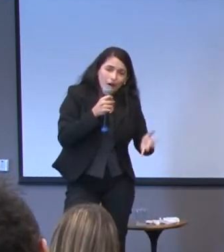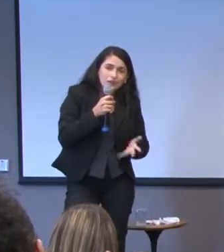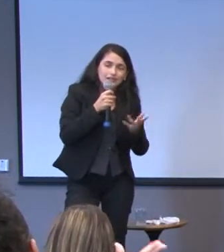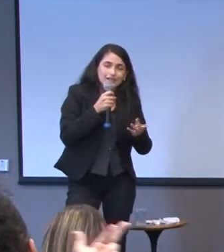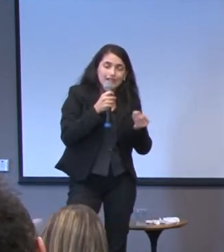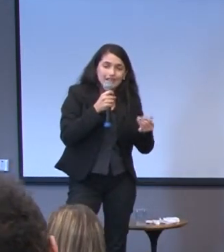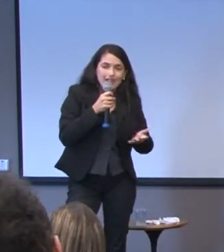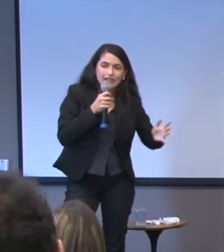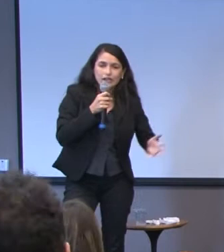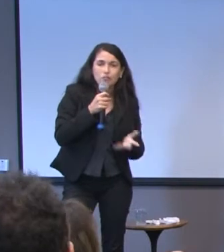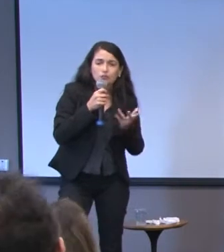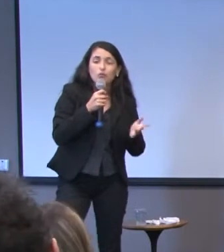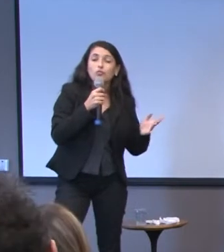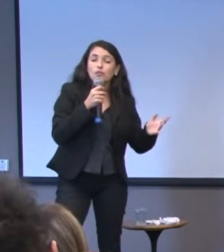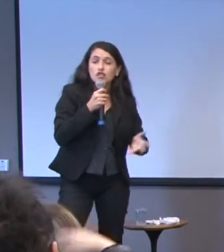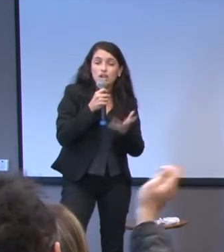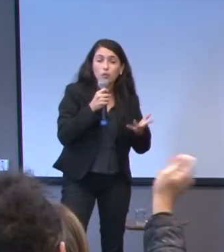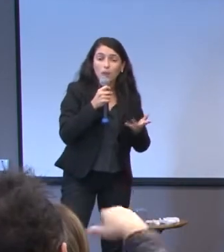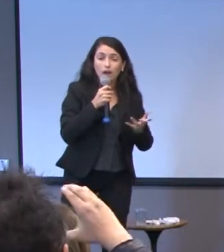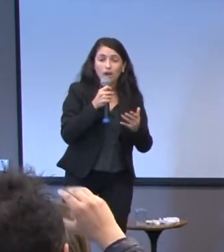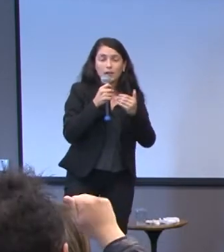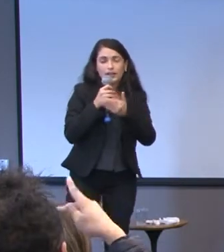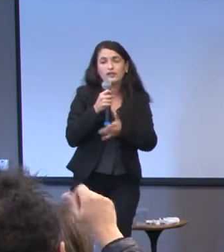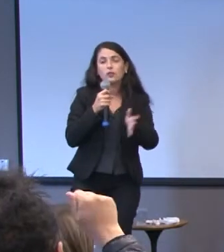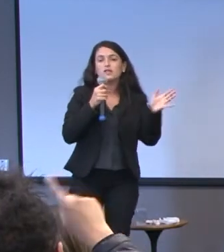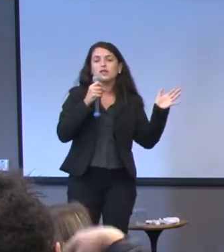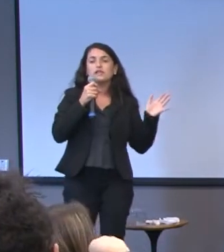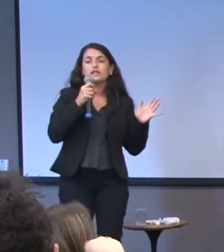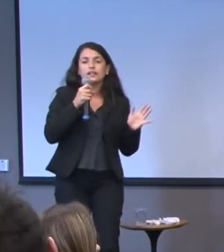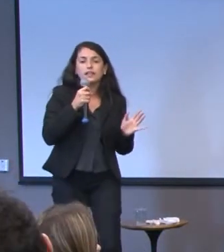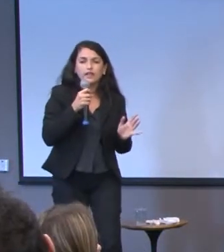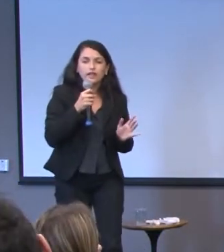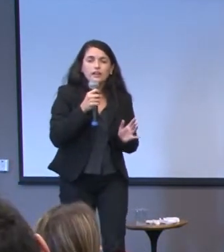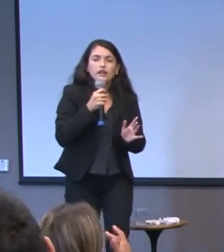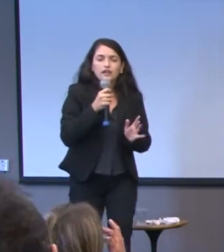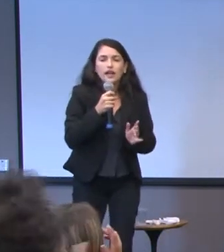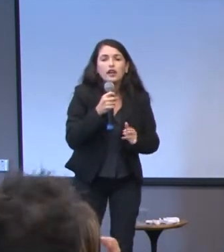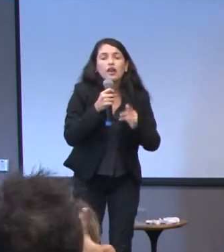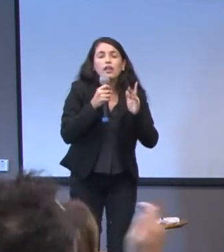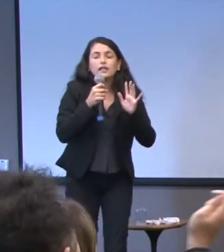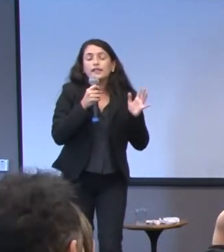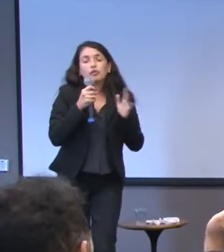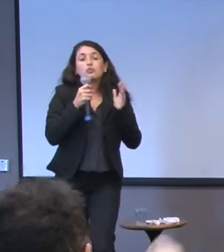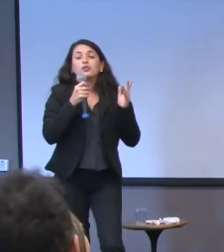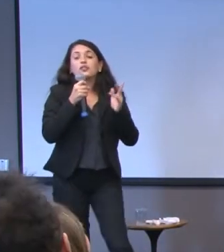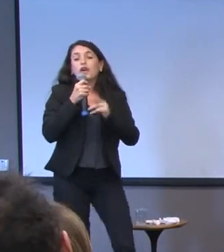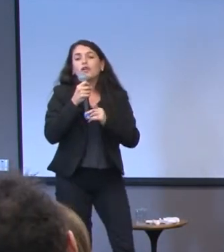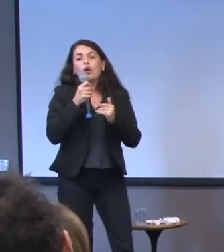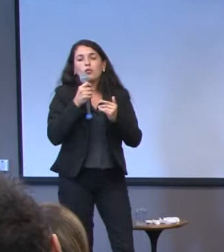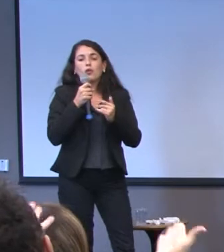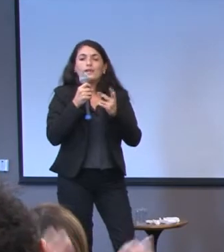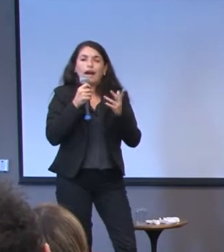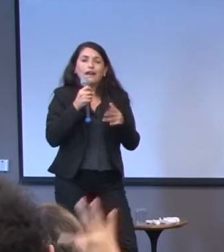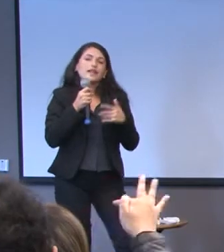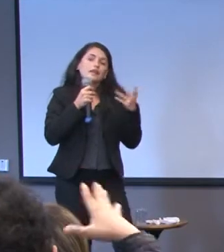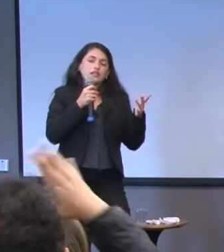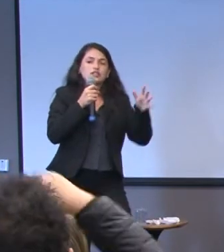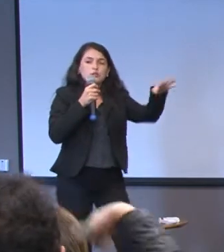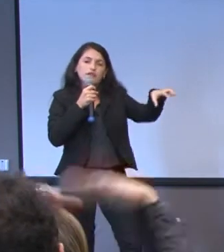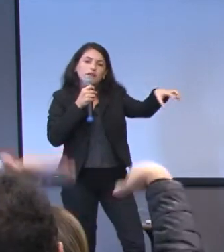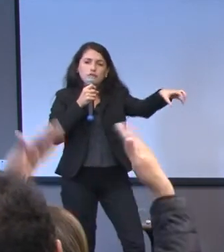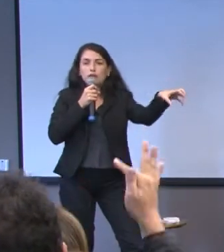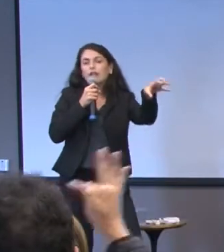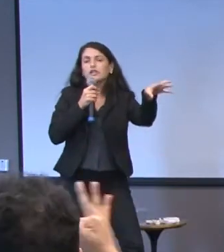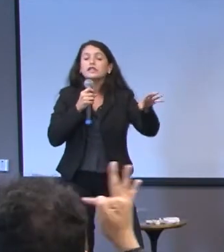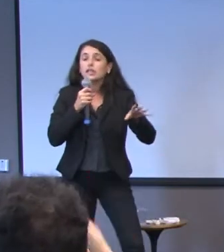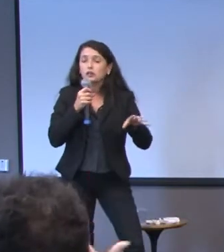gente tem que ter ali um estímulo maior para que eles consigam entender, né? E não os ver como coitadinho,